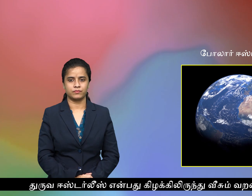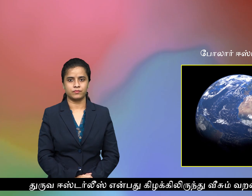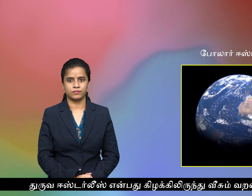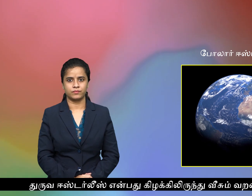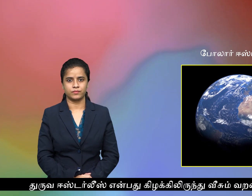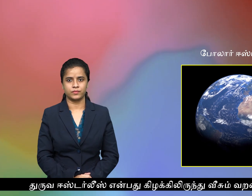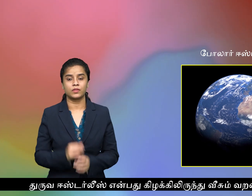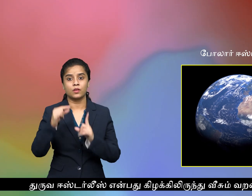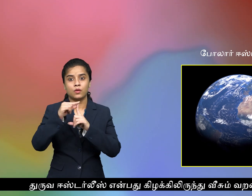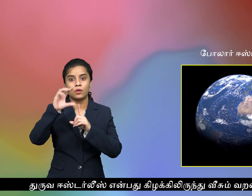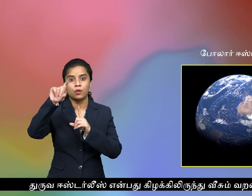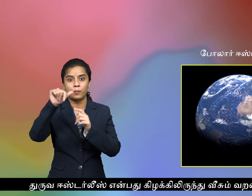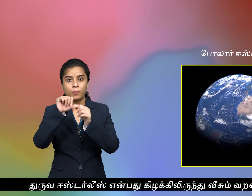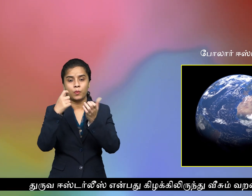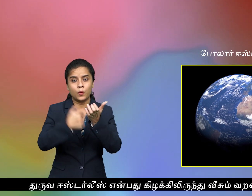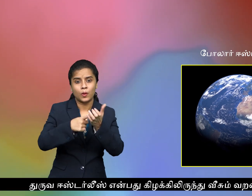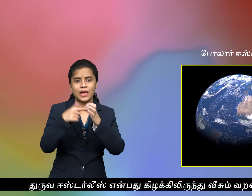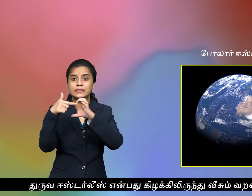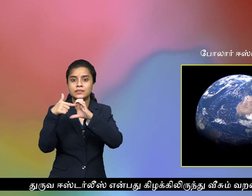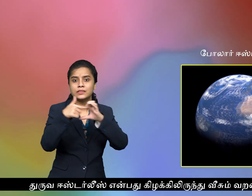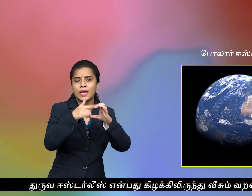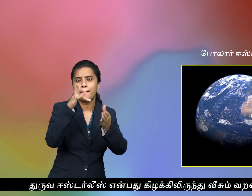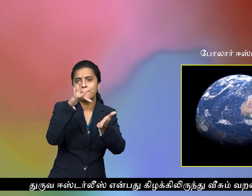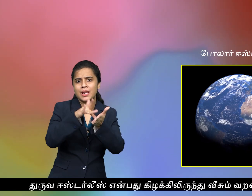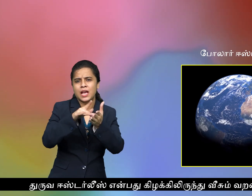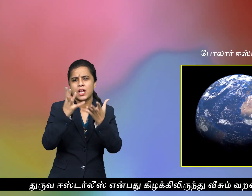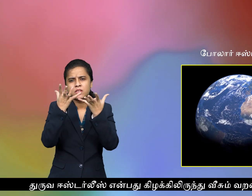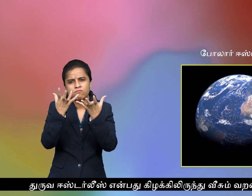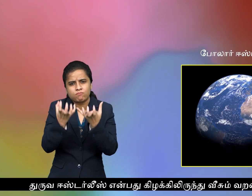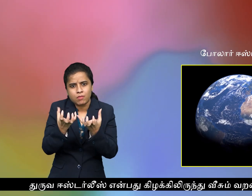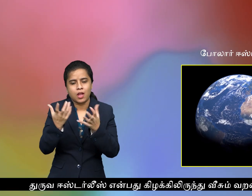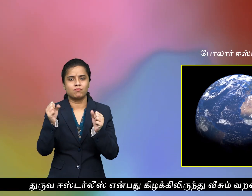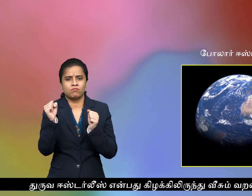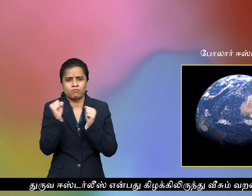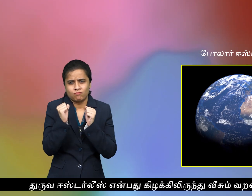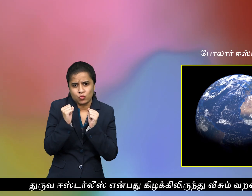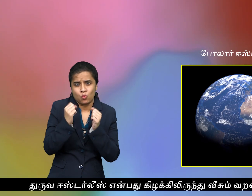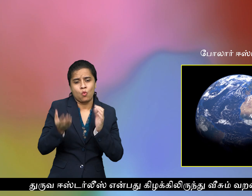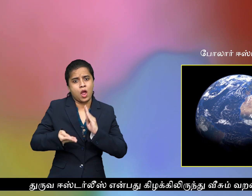துருவ ஈஸ்டர்லீஸ் என்பது கிழக்கிலிருந்து வீசும் வறண்ட,